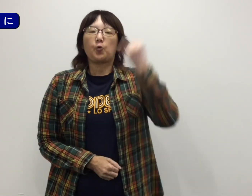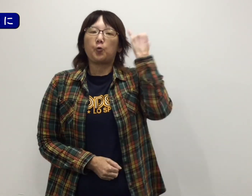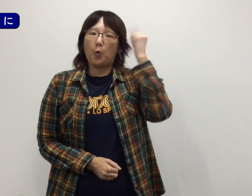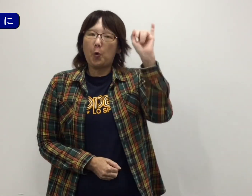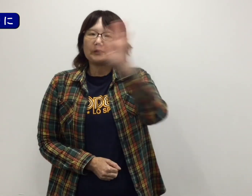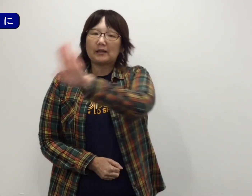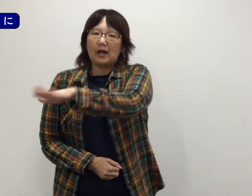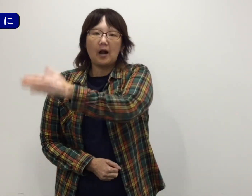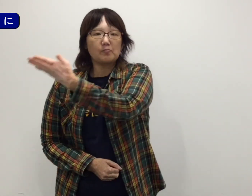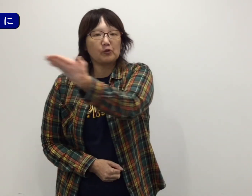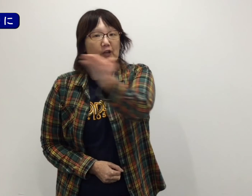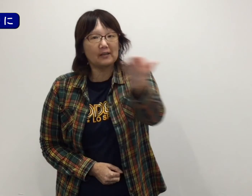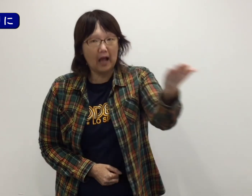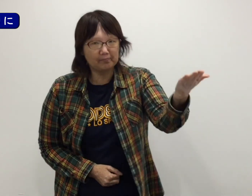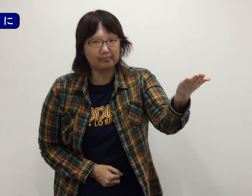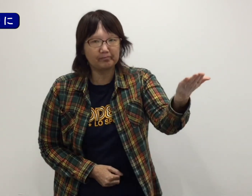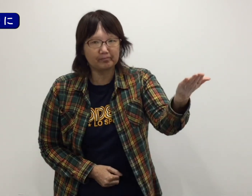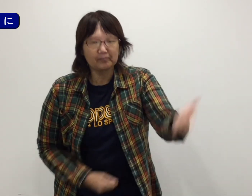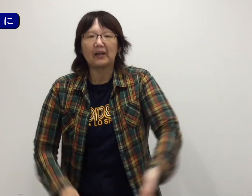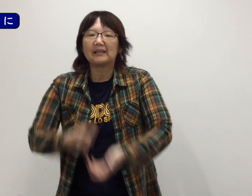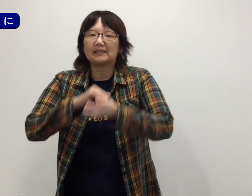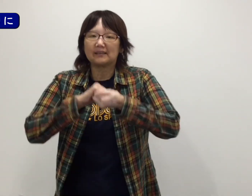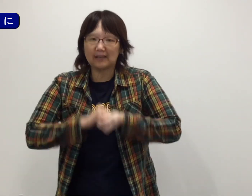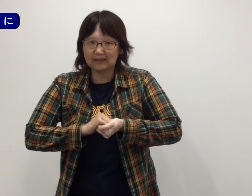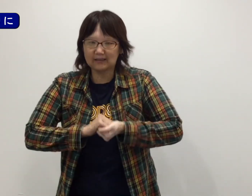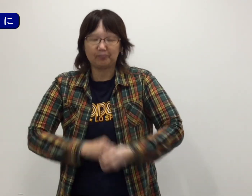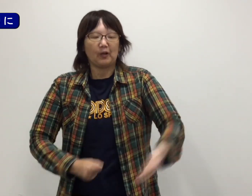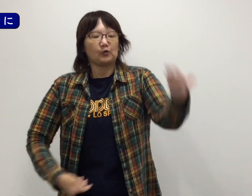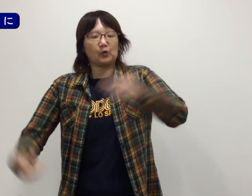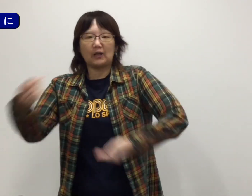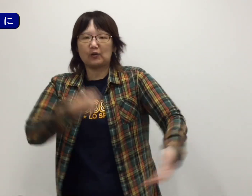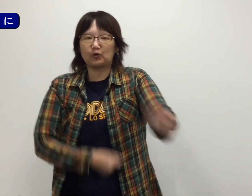ご意見等がありましたらぜひお寄せください